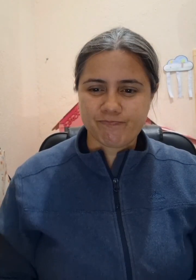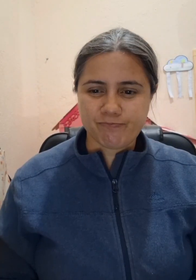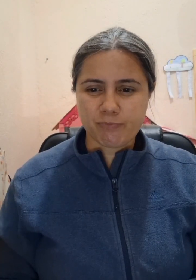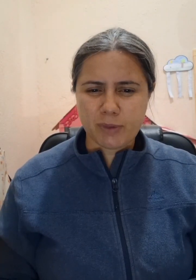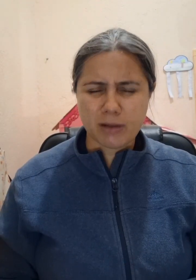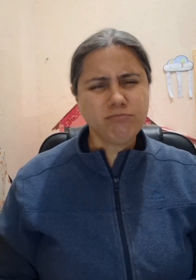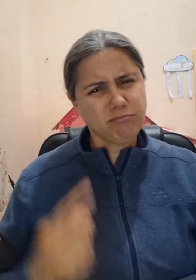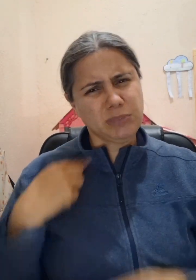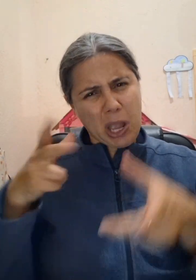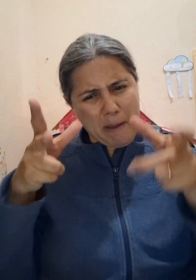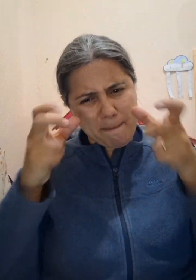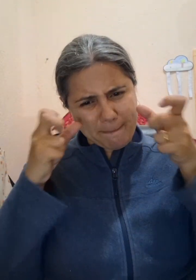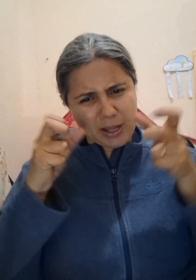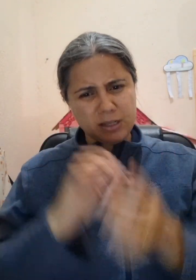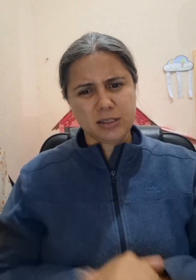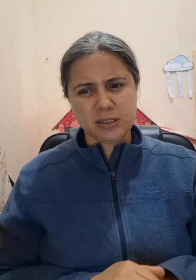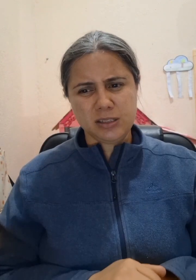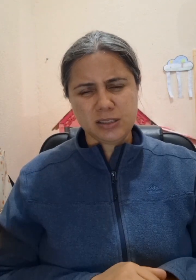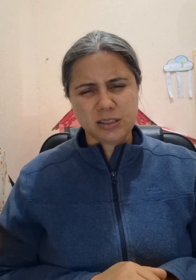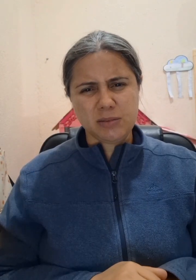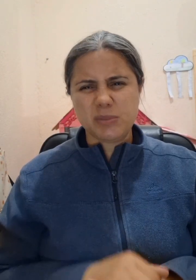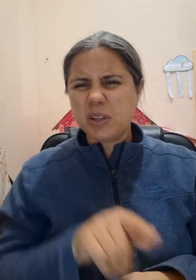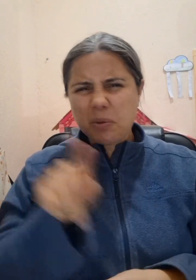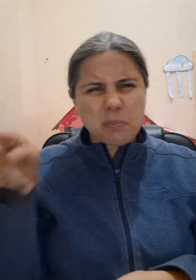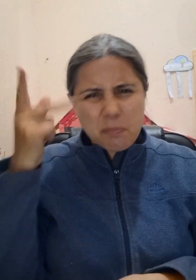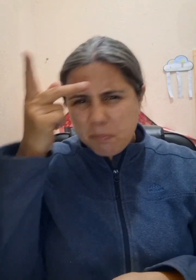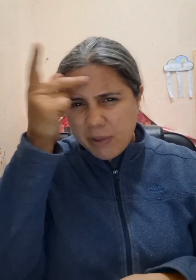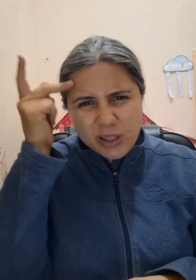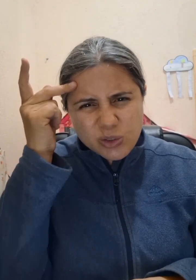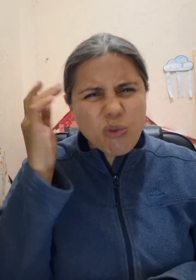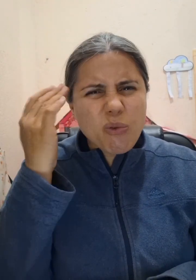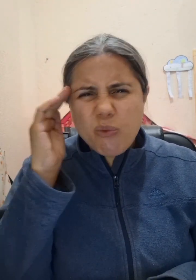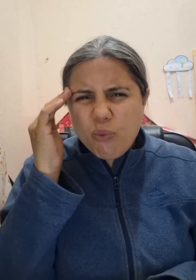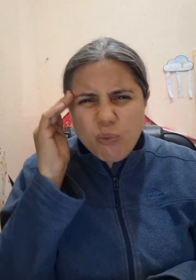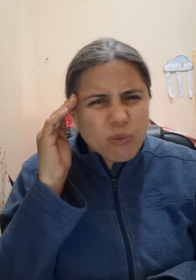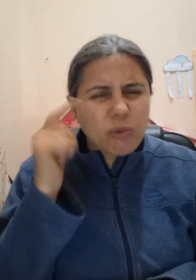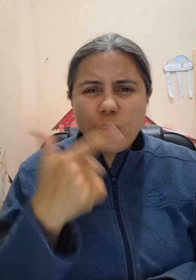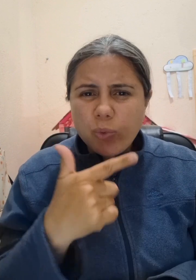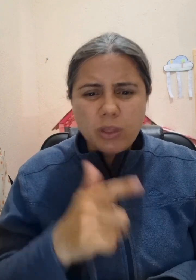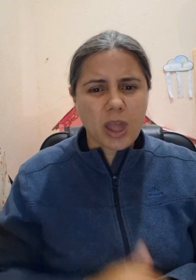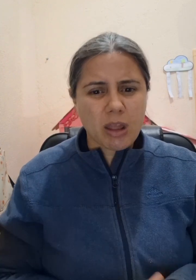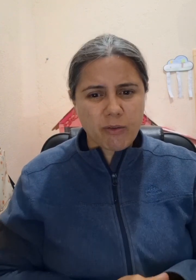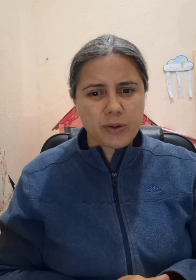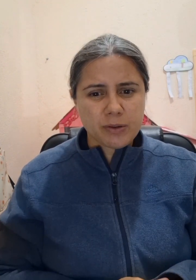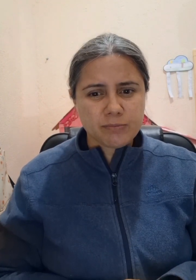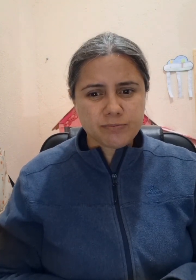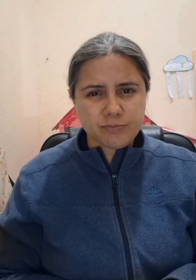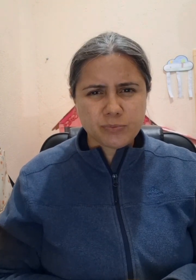Deus. A minha percepção é que as pessoas não